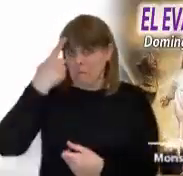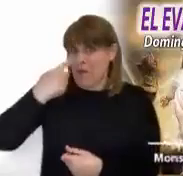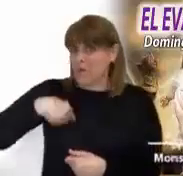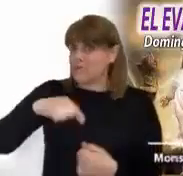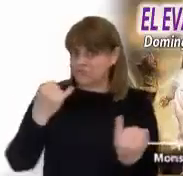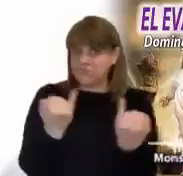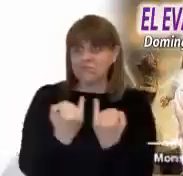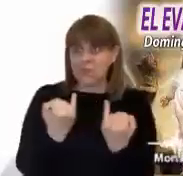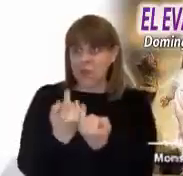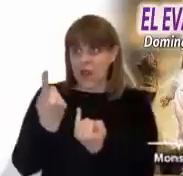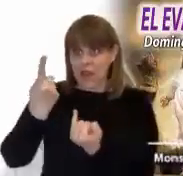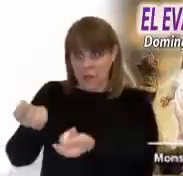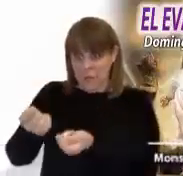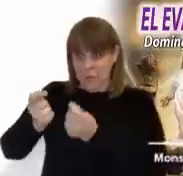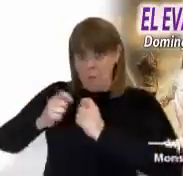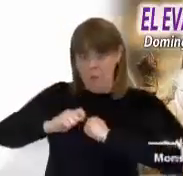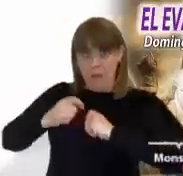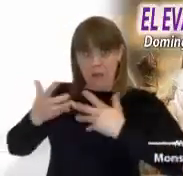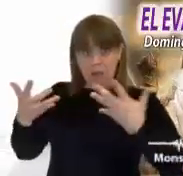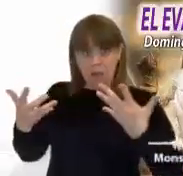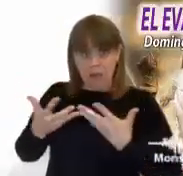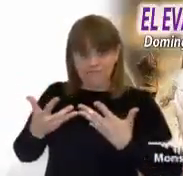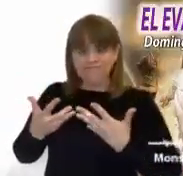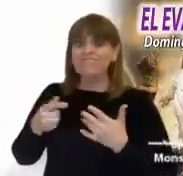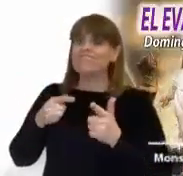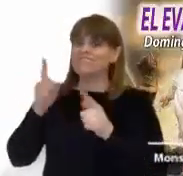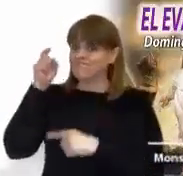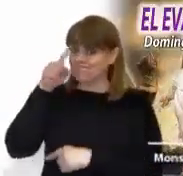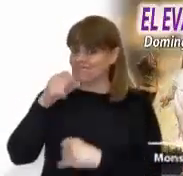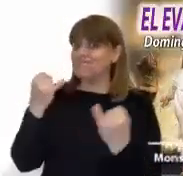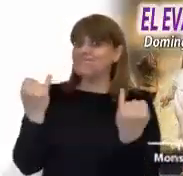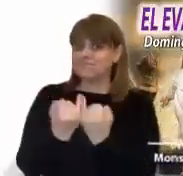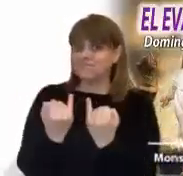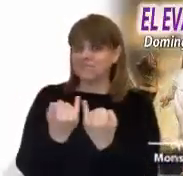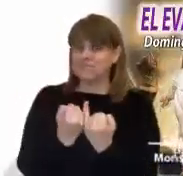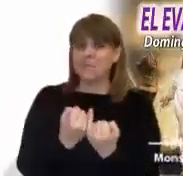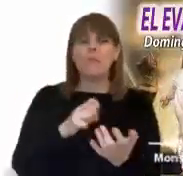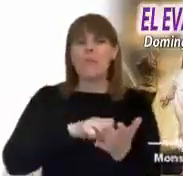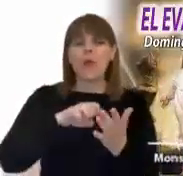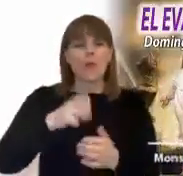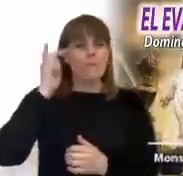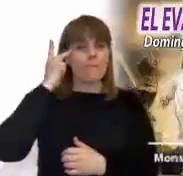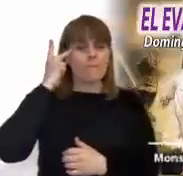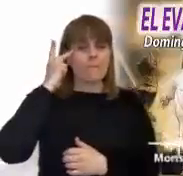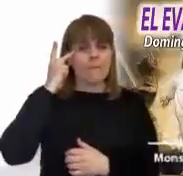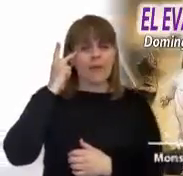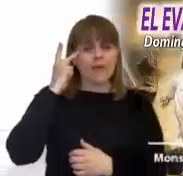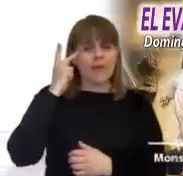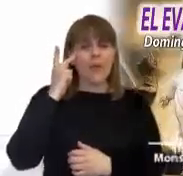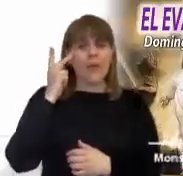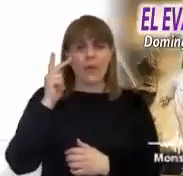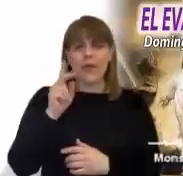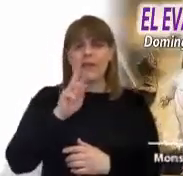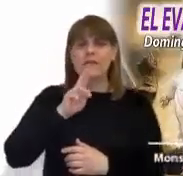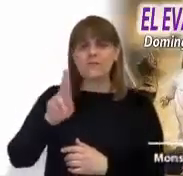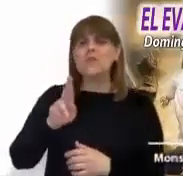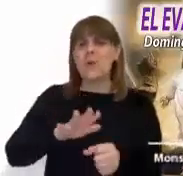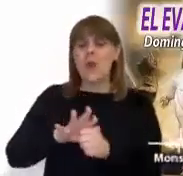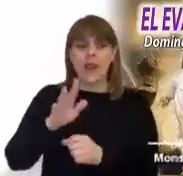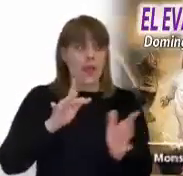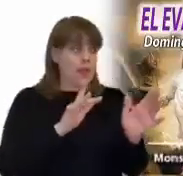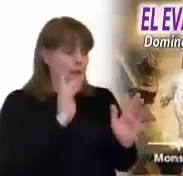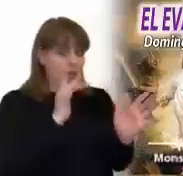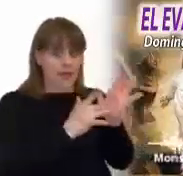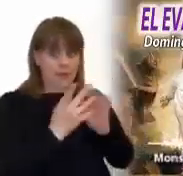muy difícil su misión y el seguimiento. Pedro, a la pregunta de Jesús, ¿y ustedes quién dicen que soy